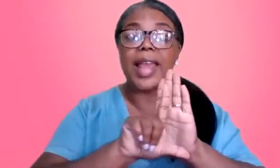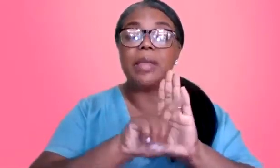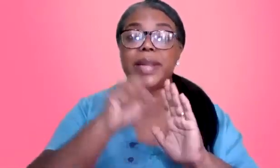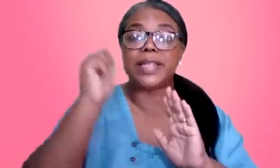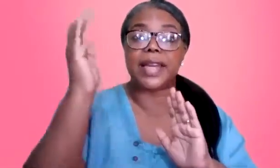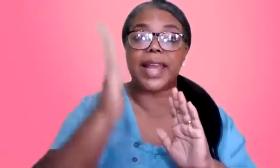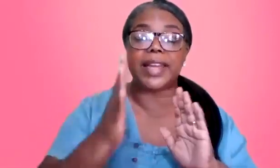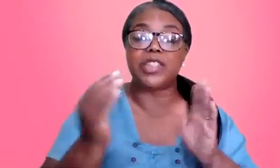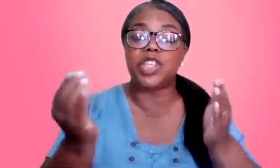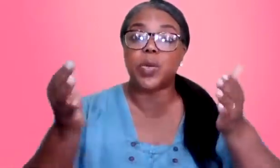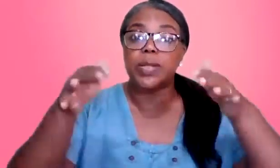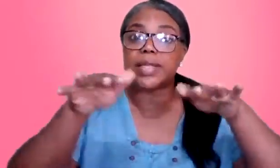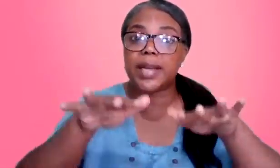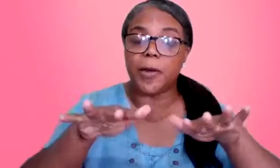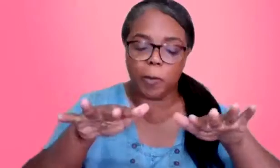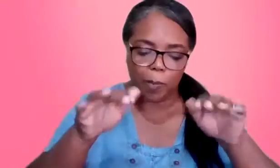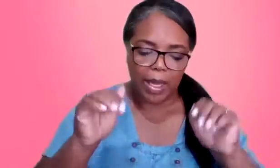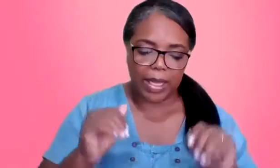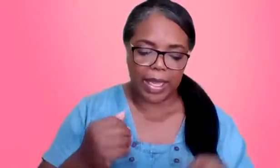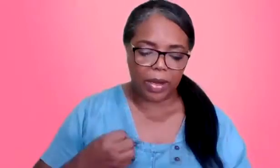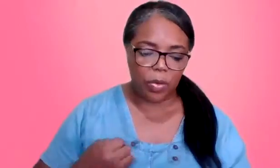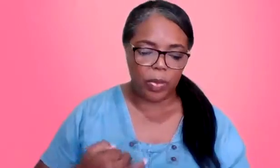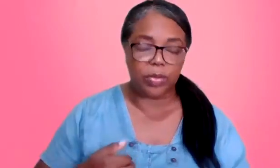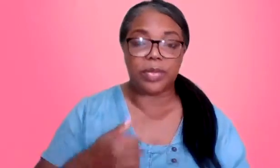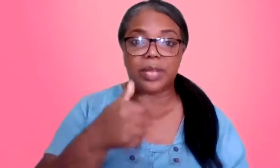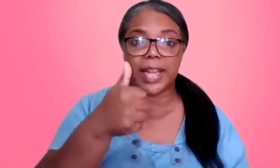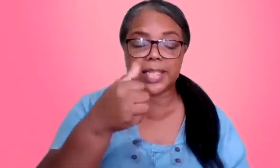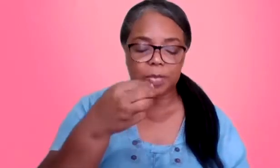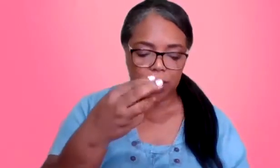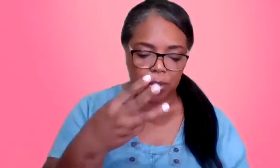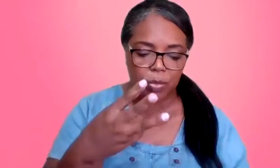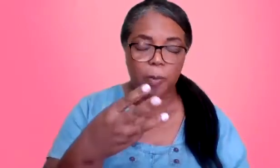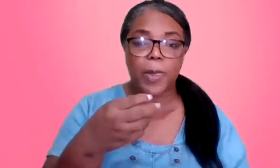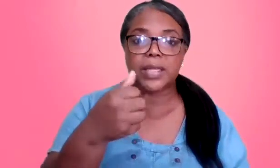Lei Brasileira de Inclusão, que é número 13.000